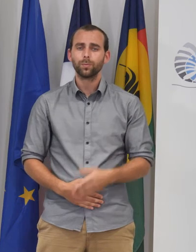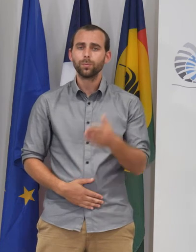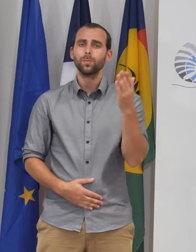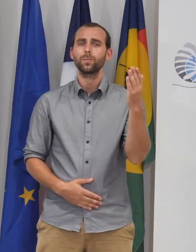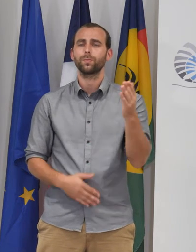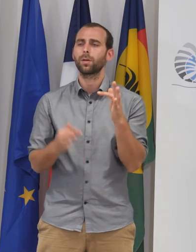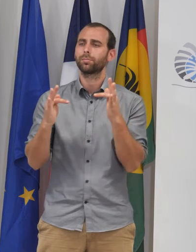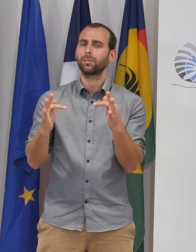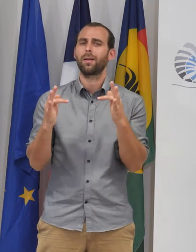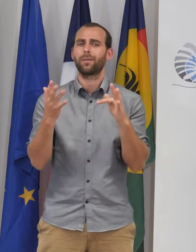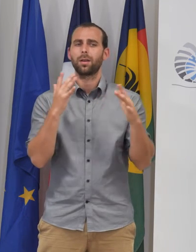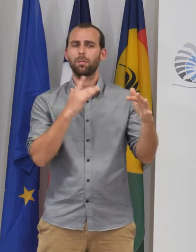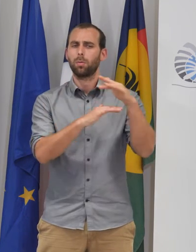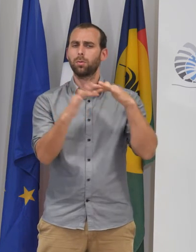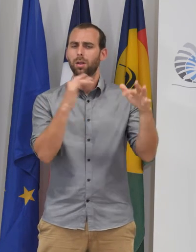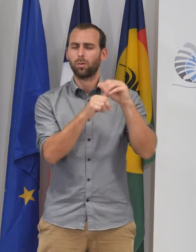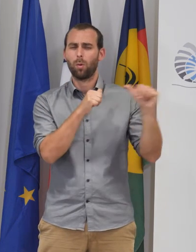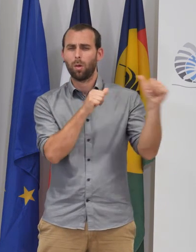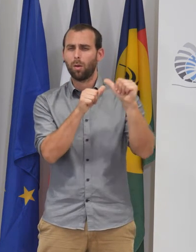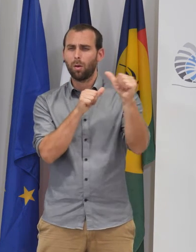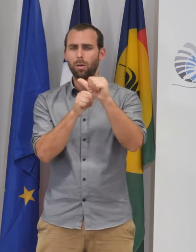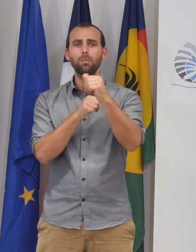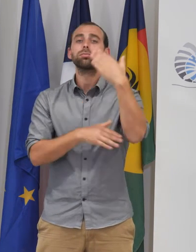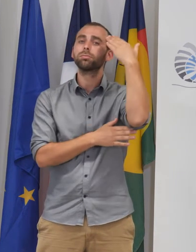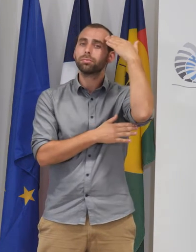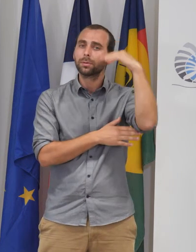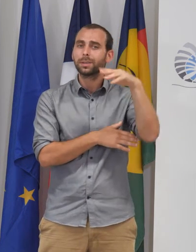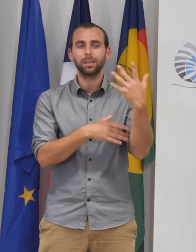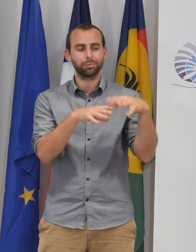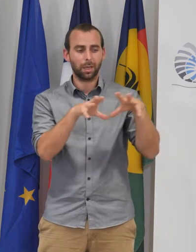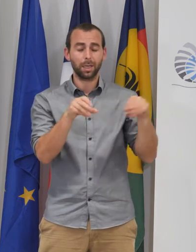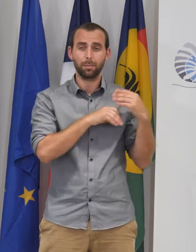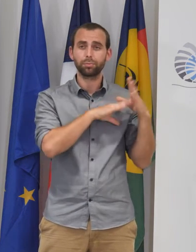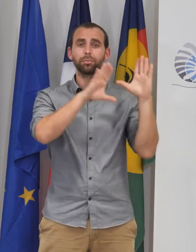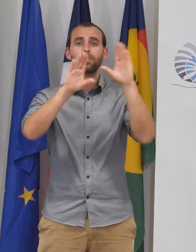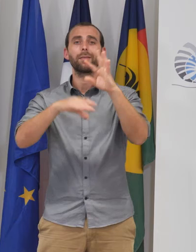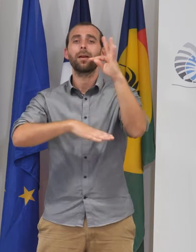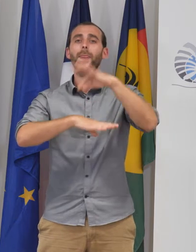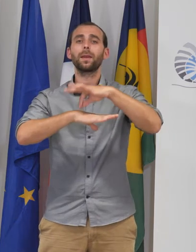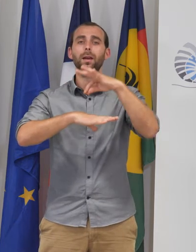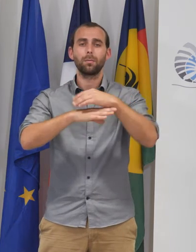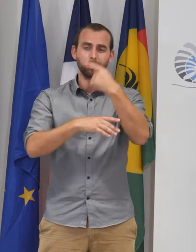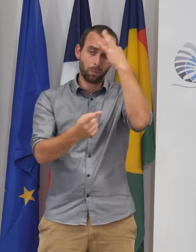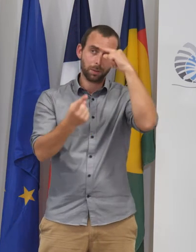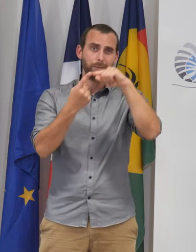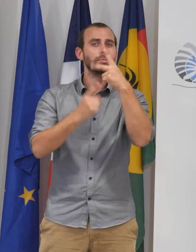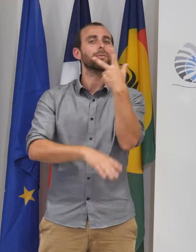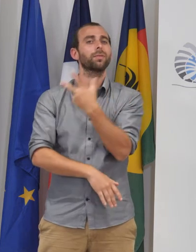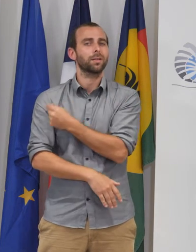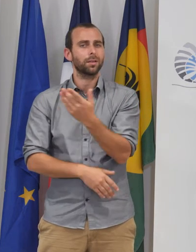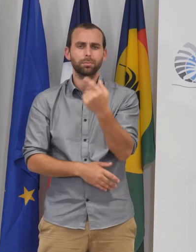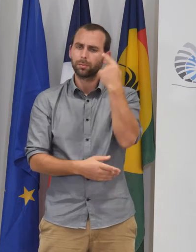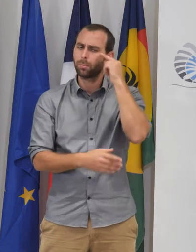par rapport aux populations qui sont plus reculées, on sait qu'il y a une équipe qui est partie donc à Tiga pour la vaccination. Est-ce que le même type d'opération est prévu pour